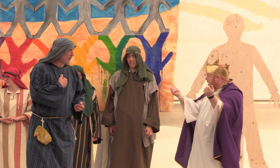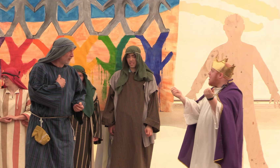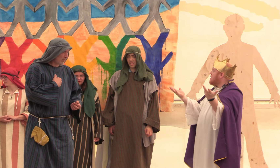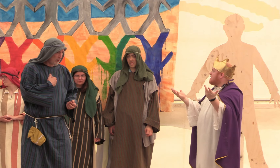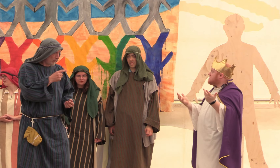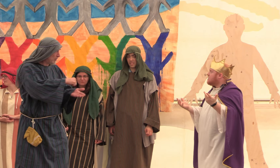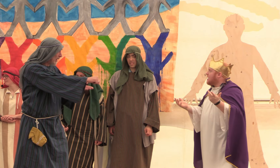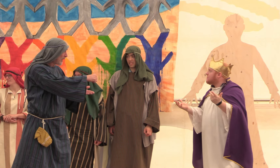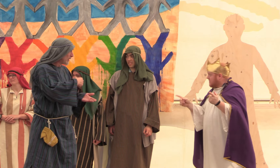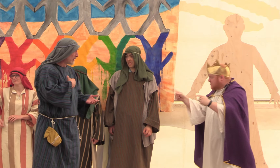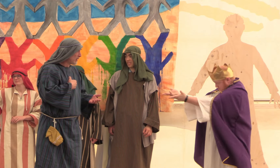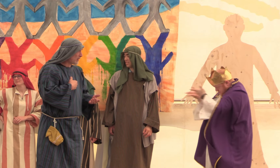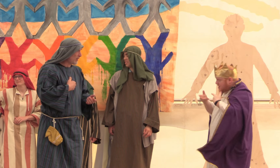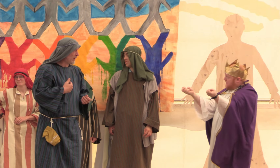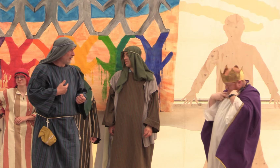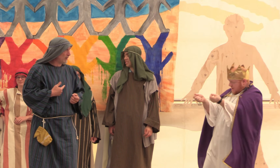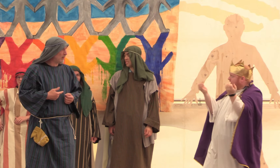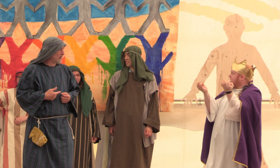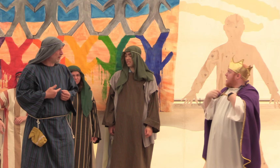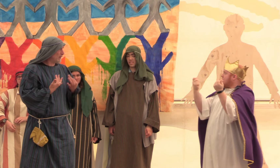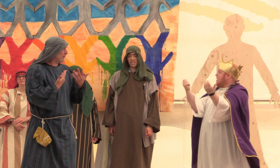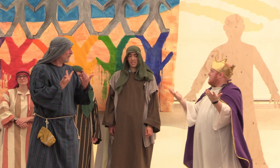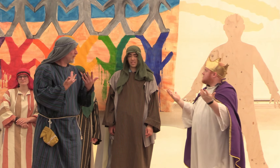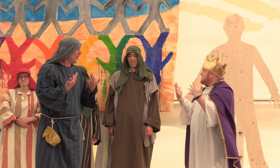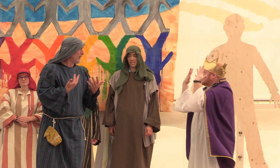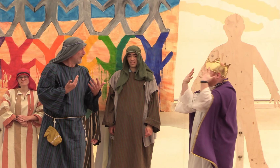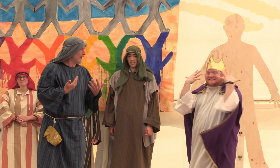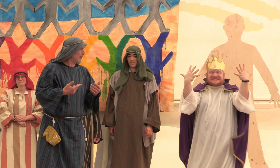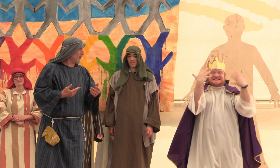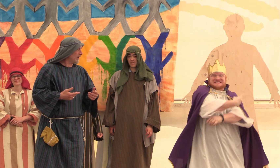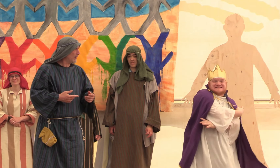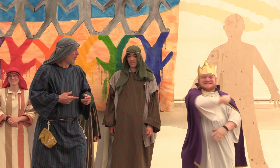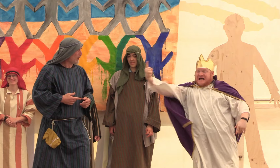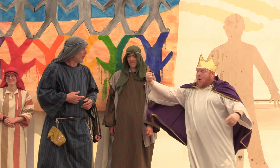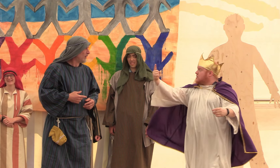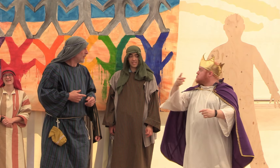ich brauche Geld. Ja, ich brauche mein Geld zurück. Ich soll das Geld zurückbezahlen.